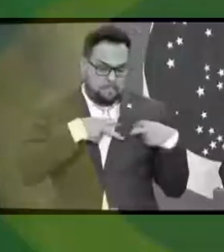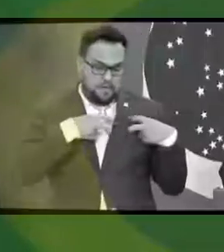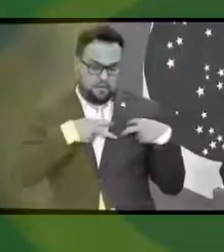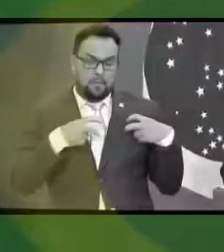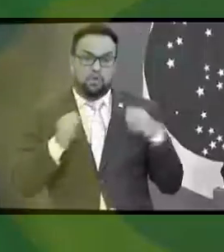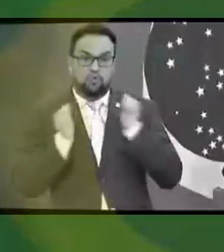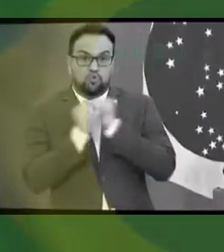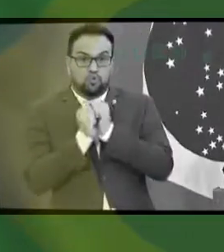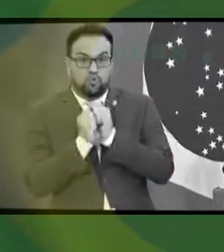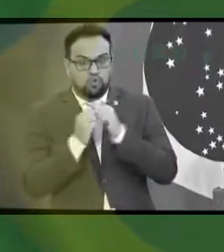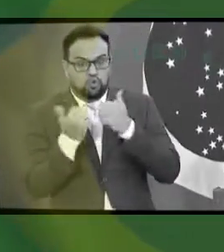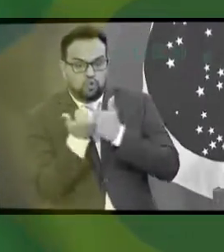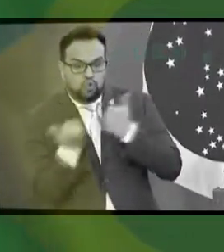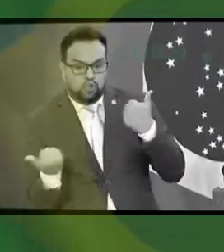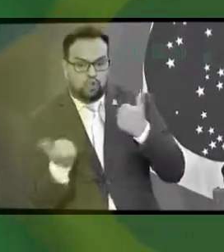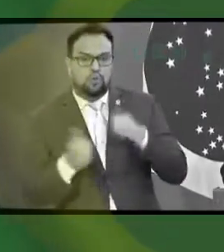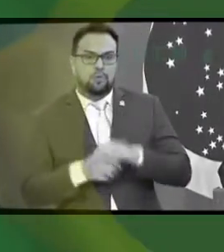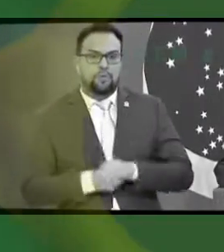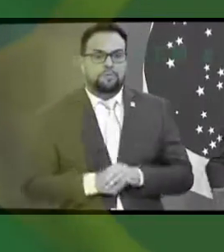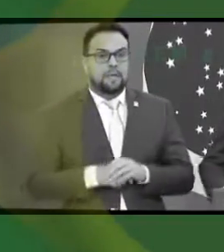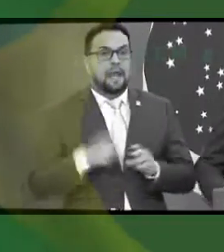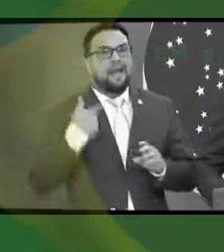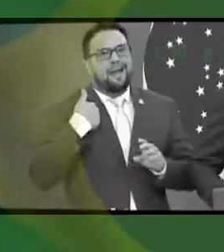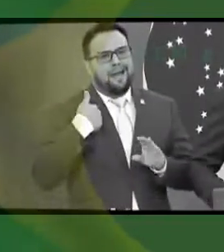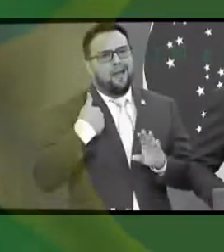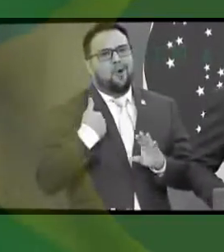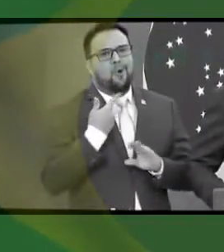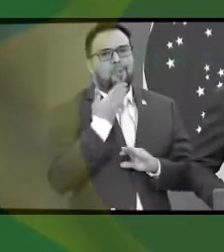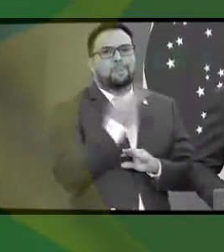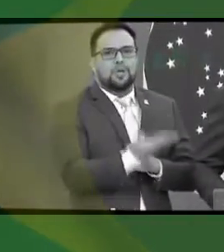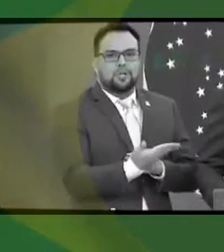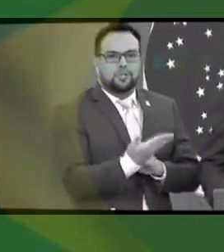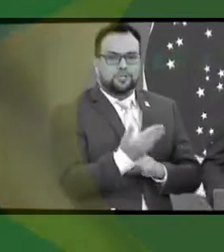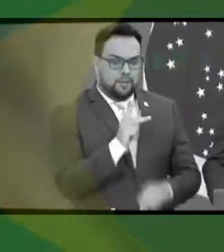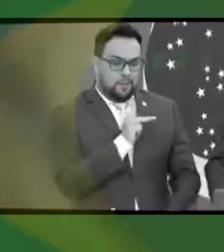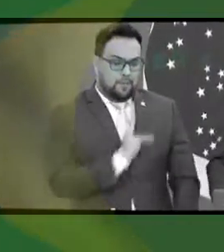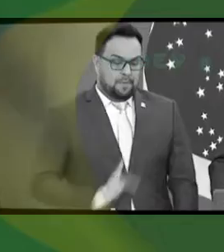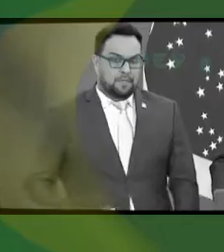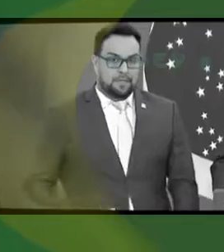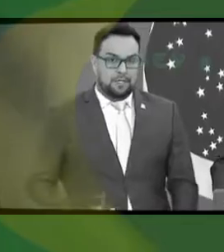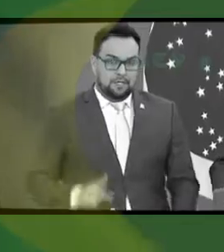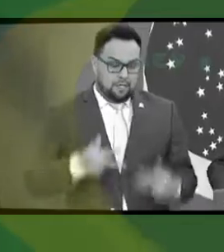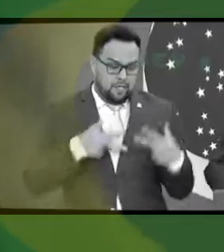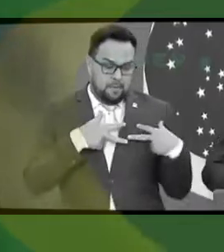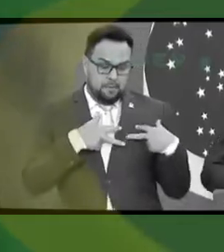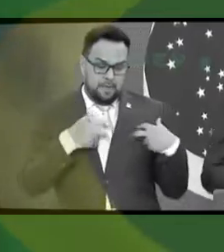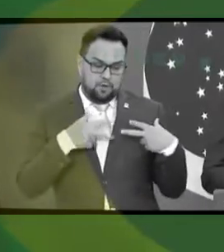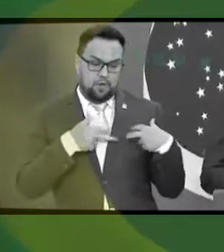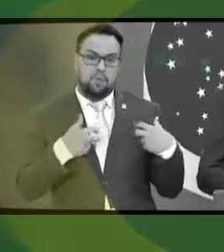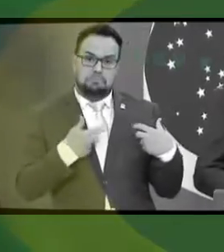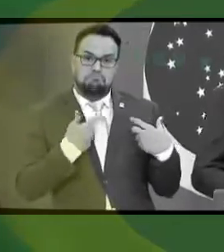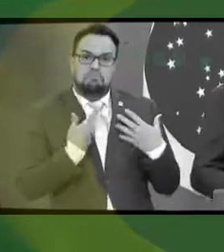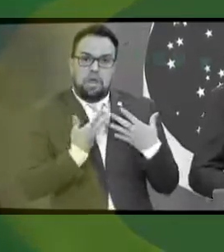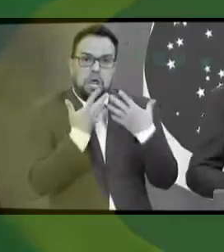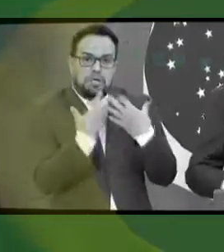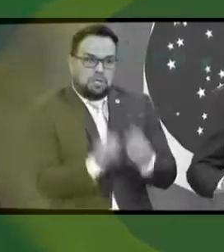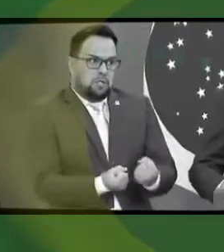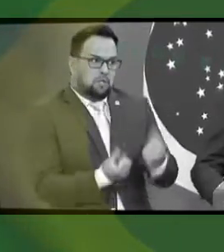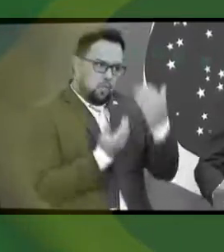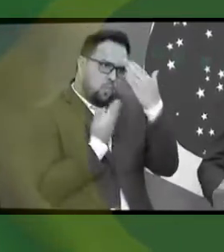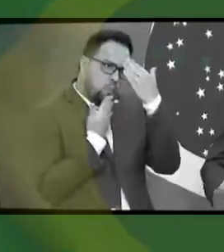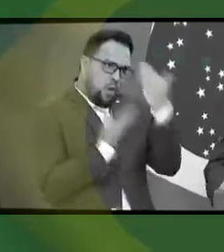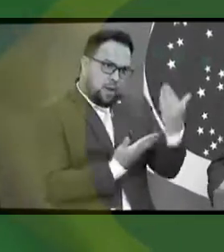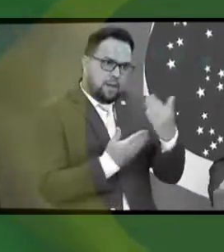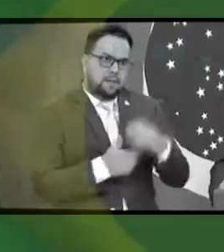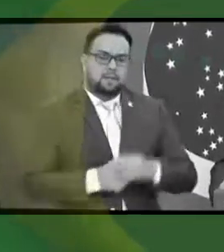e a Globo não cansa de passar vergonha o presidente Jair bolsonaro em discurso rebateu a fake News